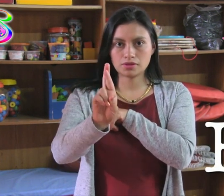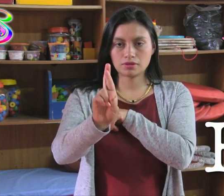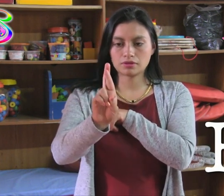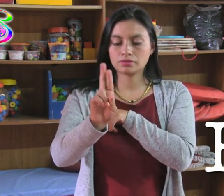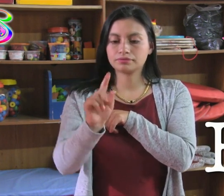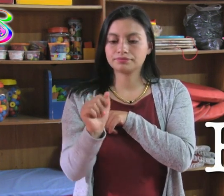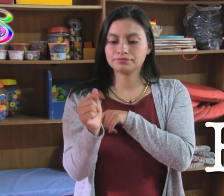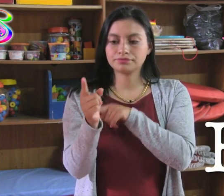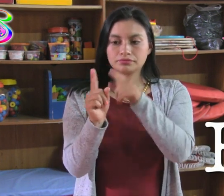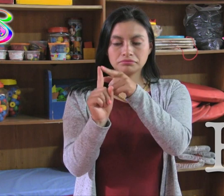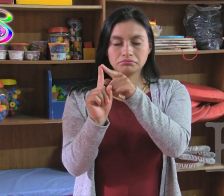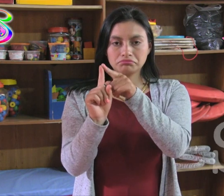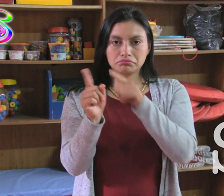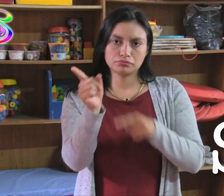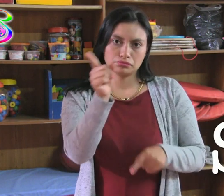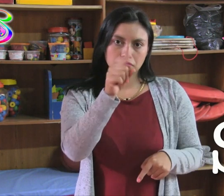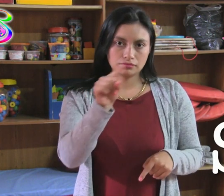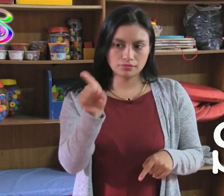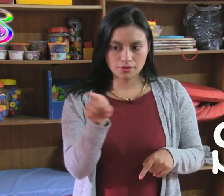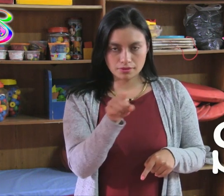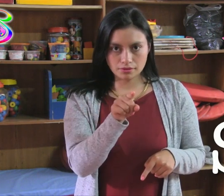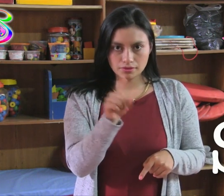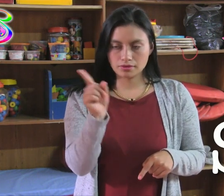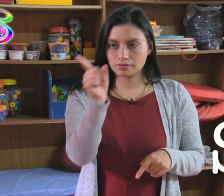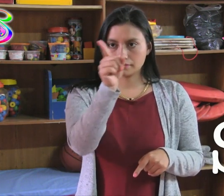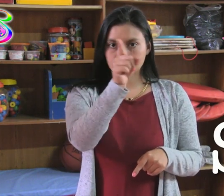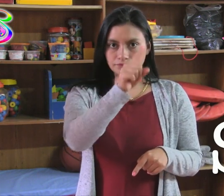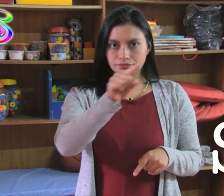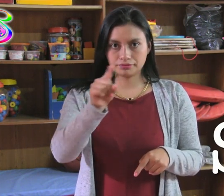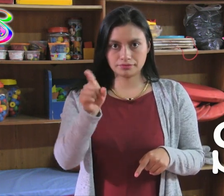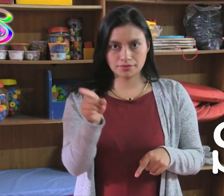corazón. La letra S, hacemos la letra S en el aire con el dedo índice.